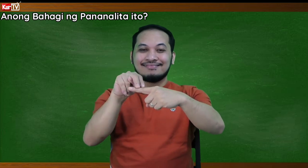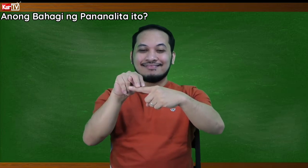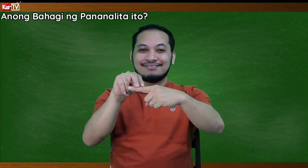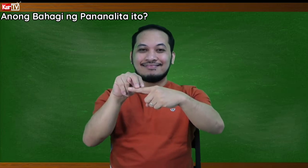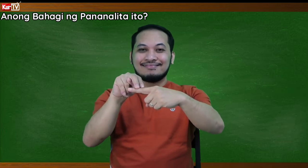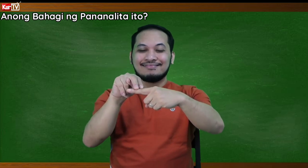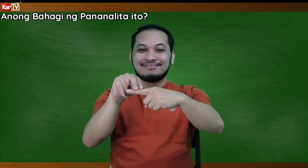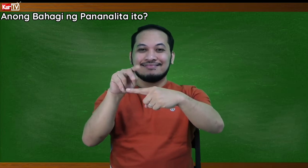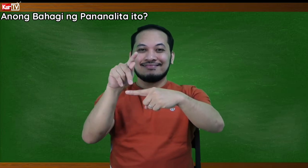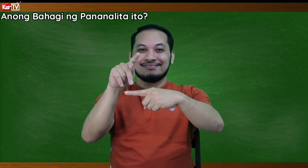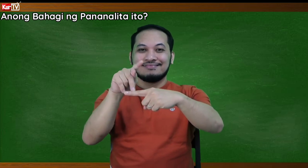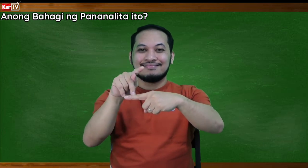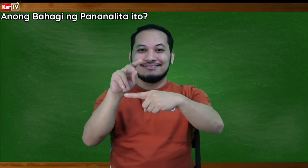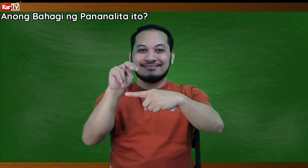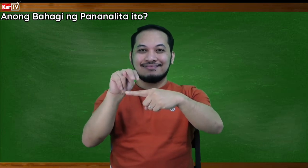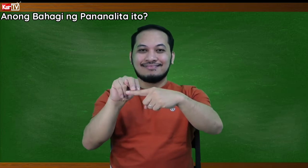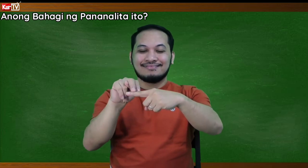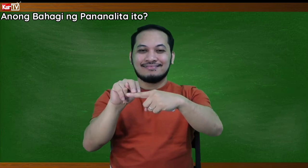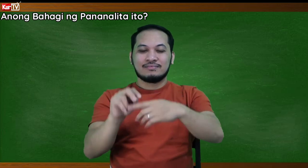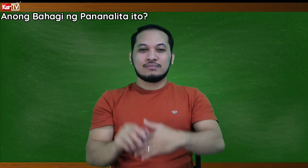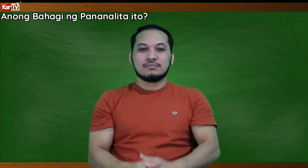Thank you.